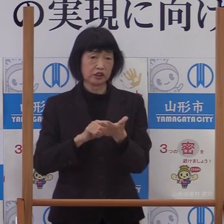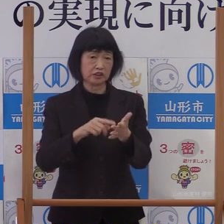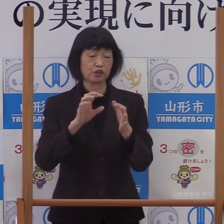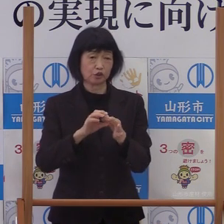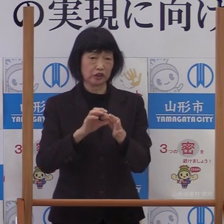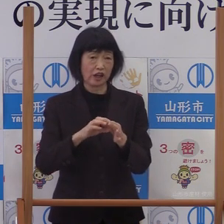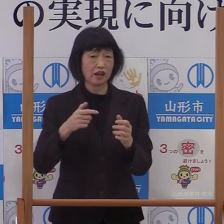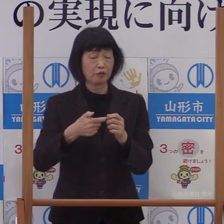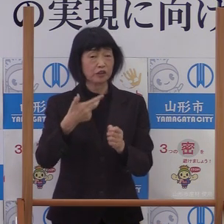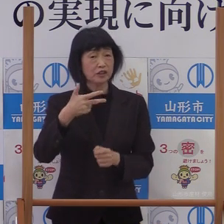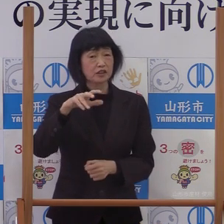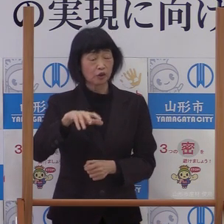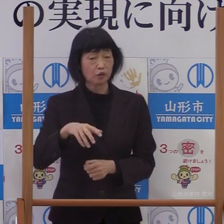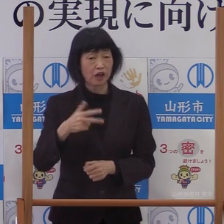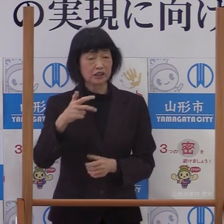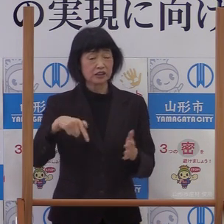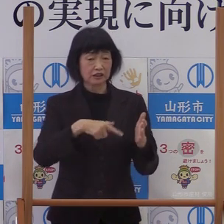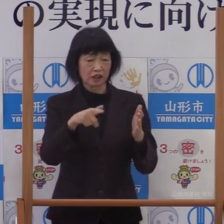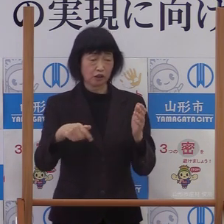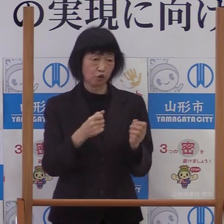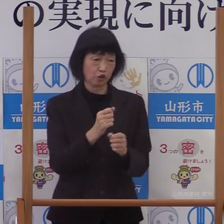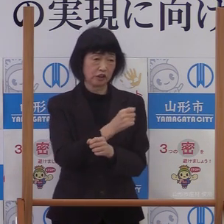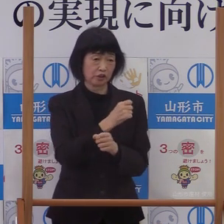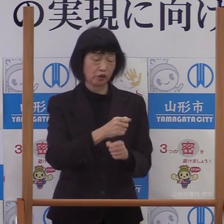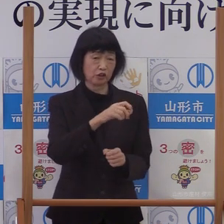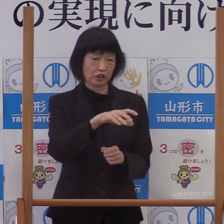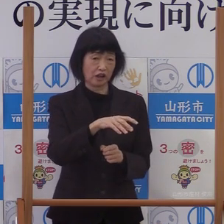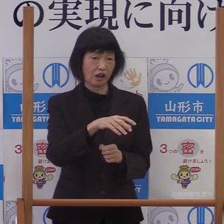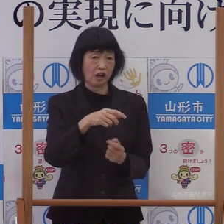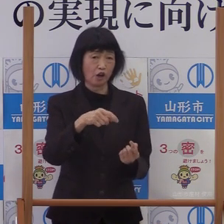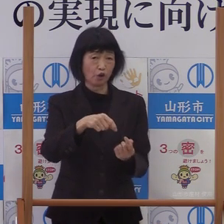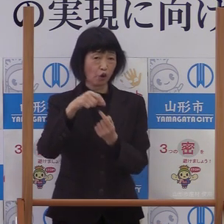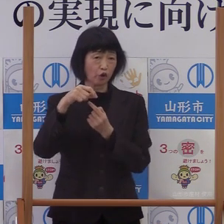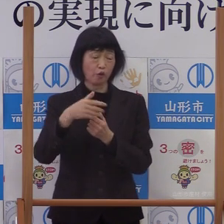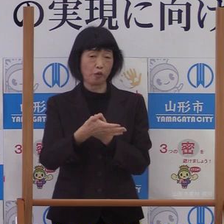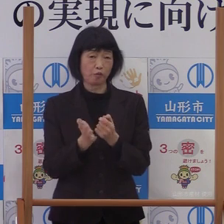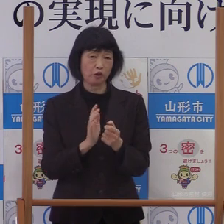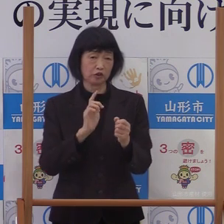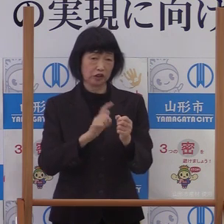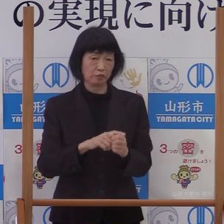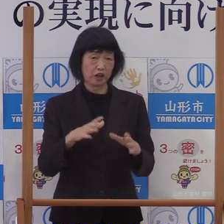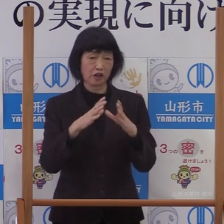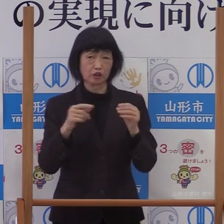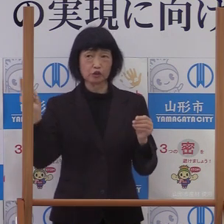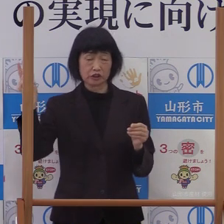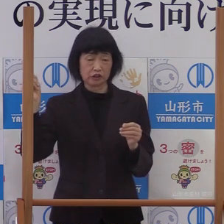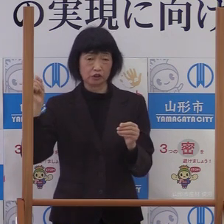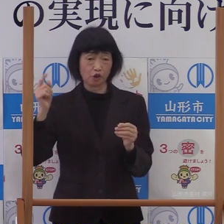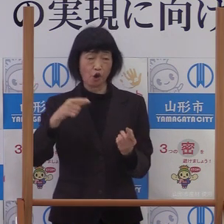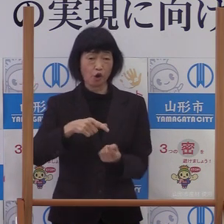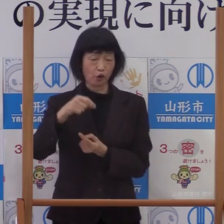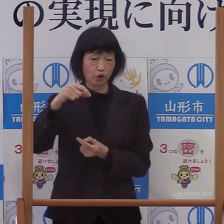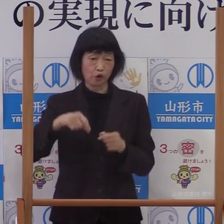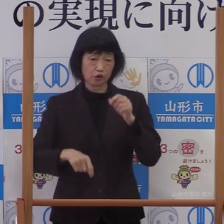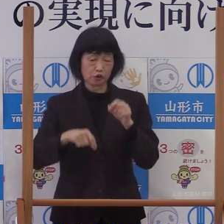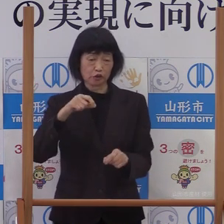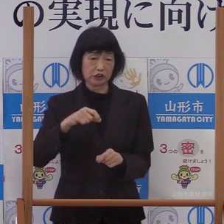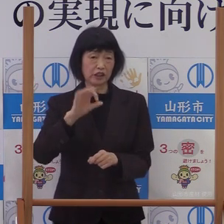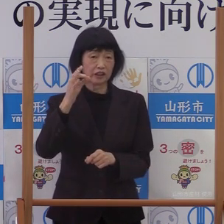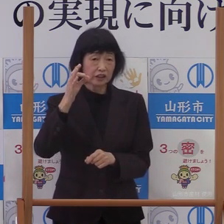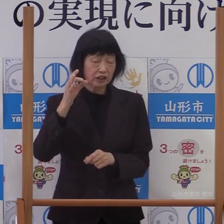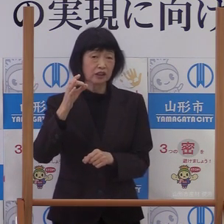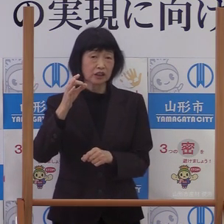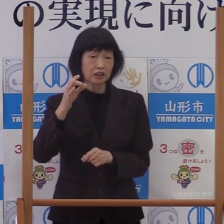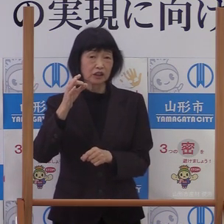山形市におきましては、市内の事業者が雇用の維持を図るため、国の雇用調整助成金を受けようとする事業者を対